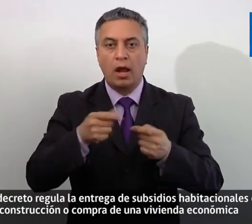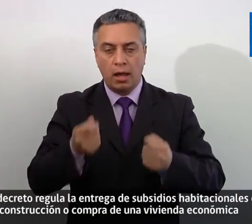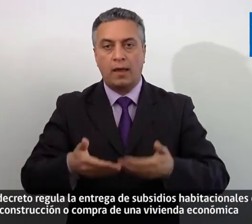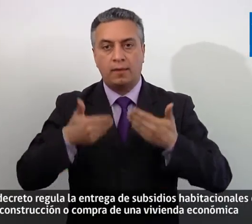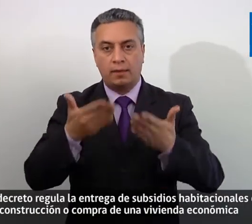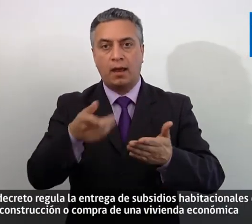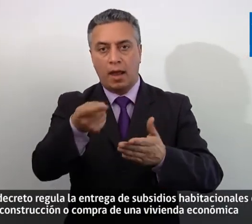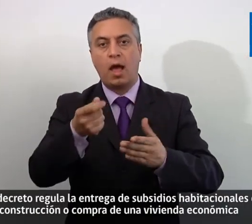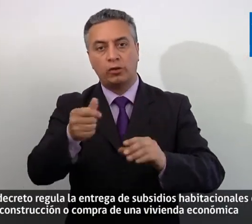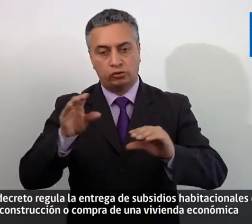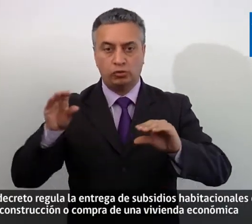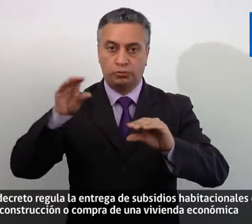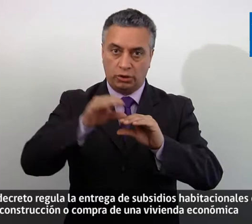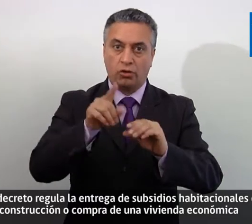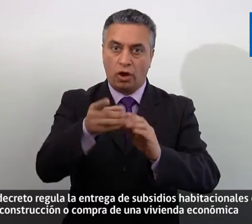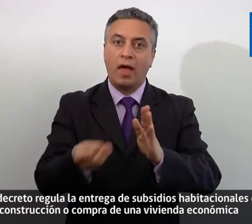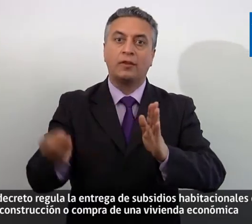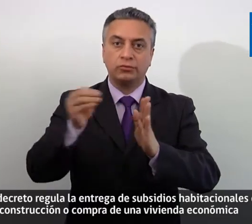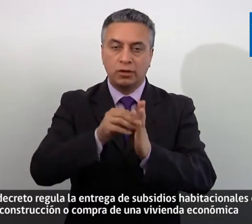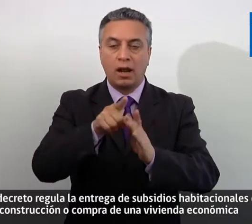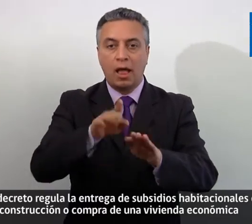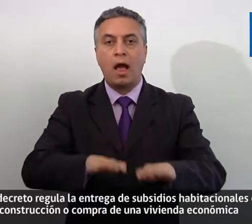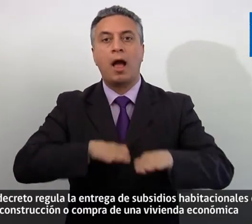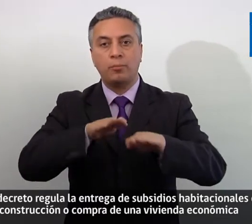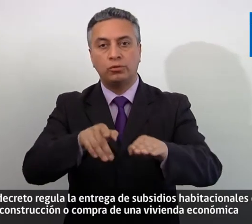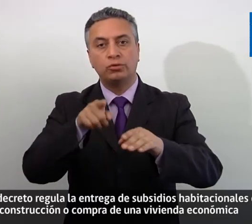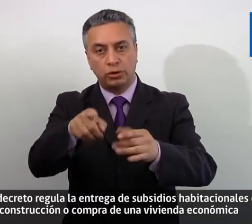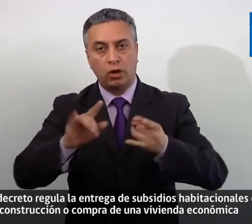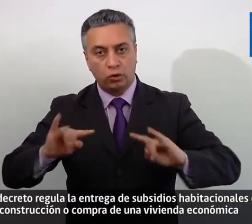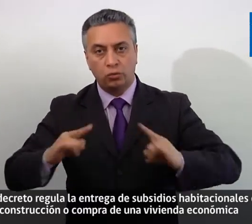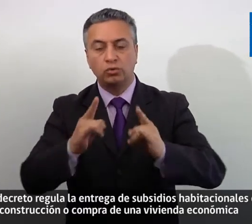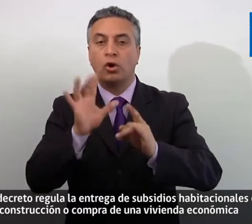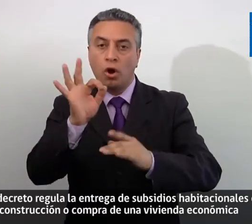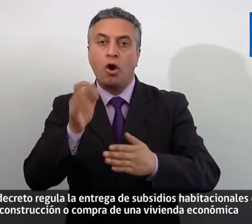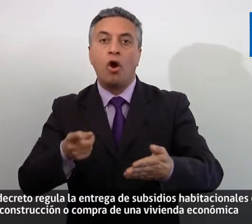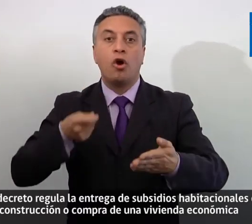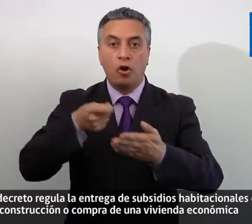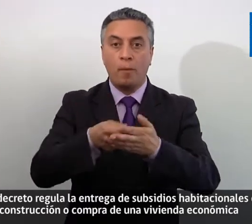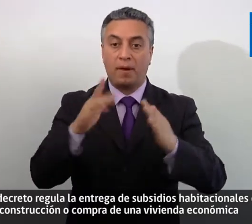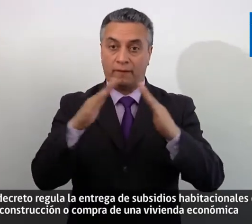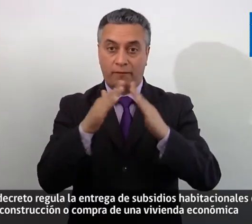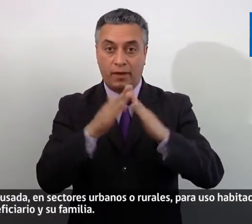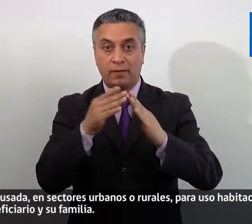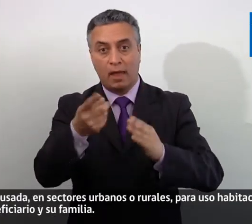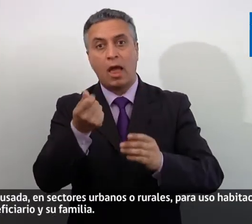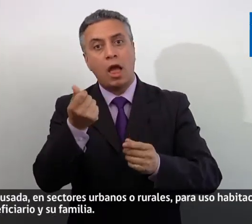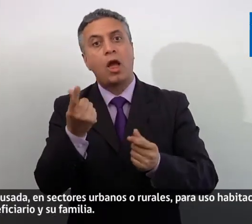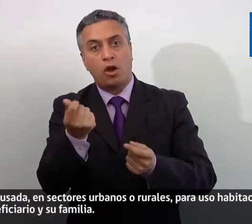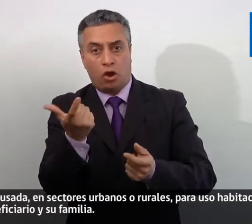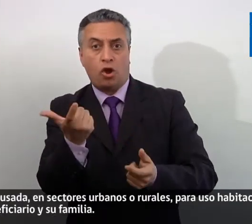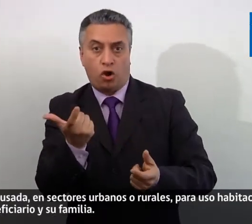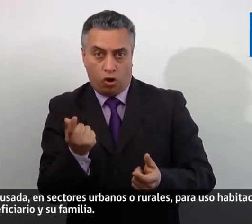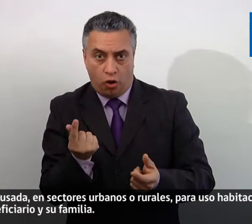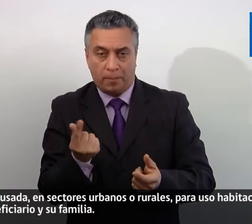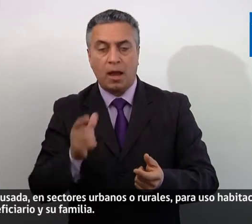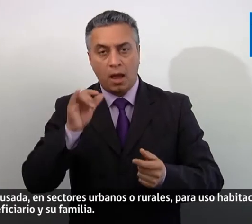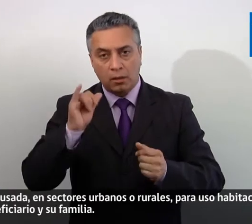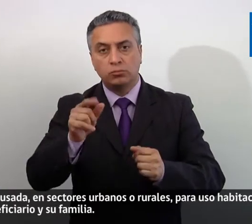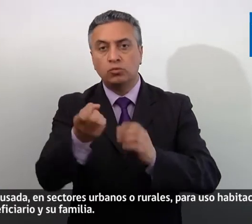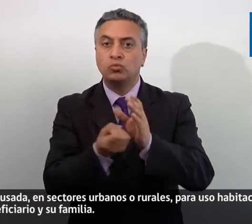subsidios habitacionales destinados a apoyar la construcción o compra de una vivienda económica, nueva o usada, en sectores urbanos o